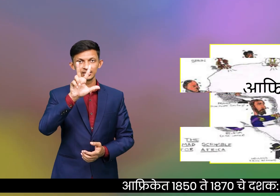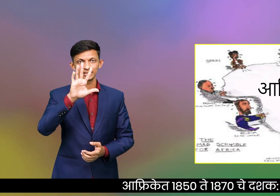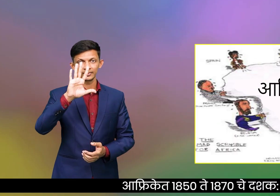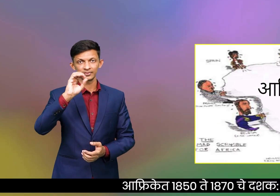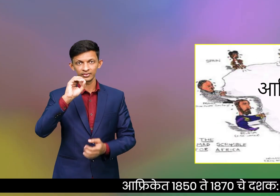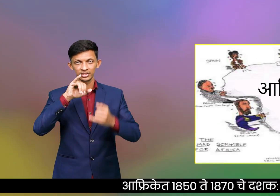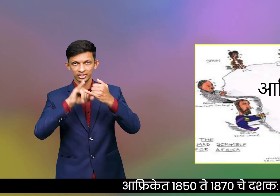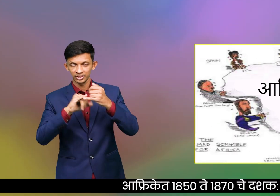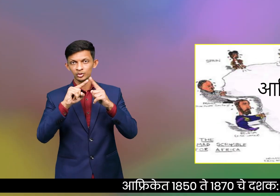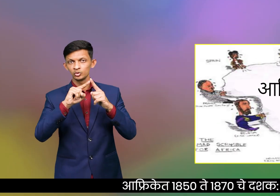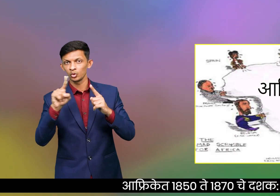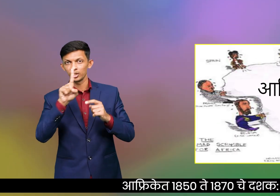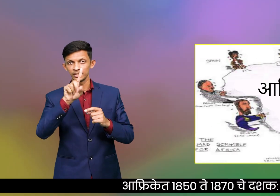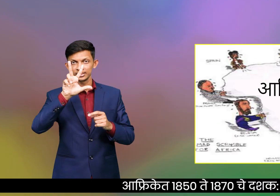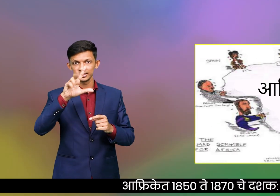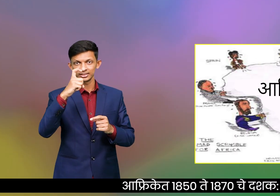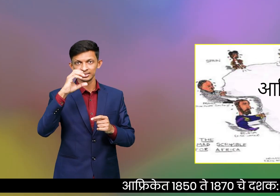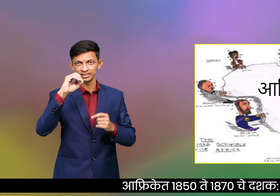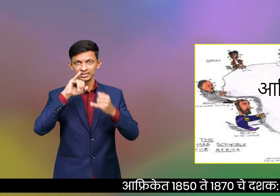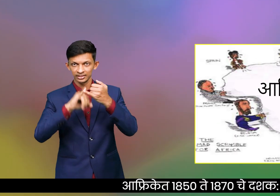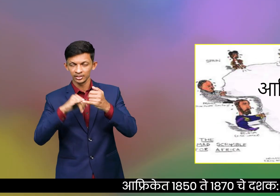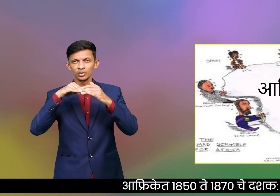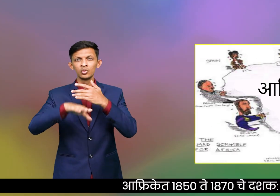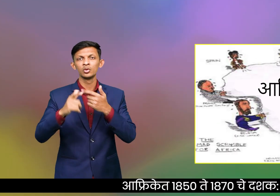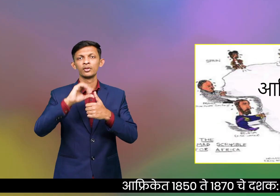आफ्रिकेत 1850 ते 1870 चे दशक.